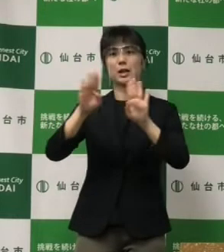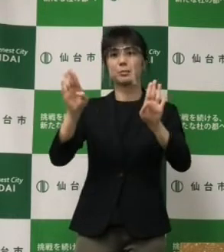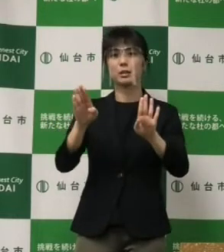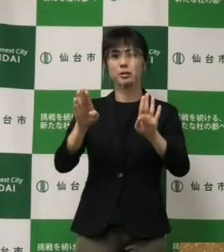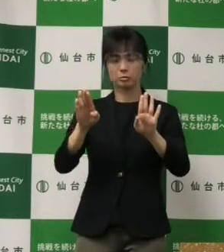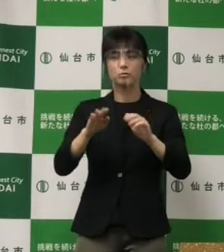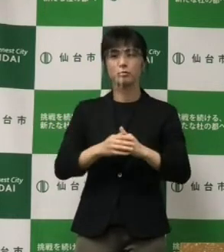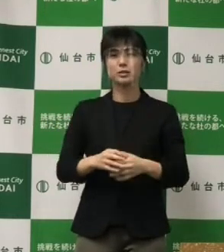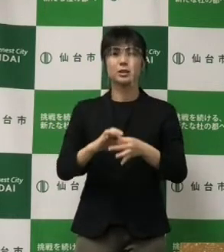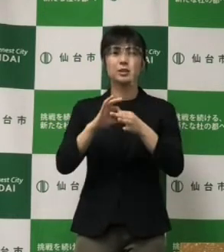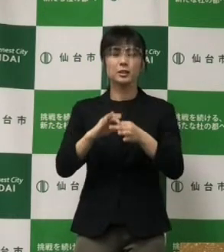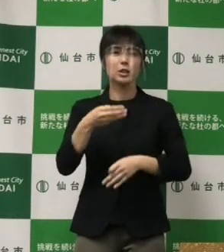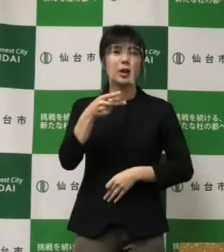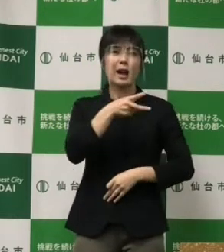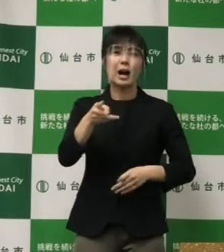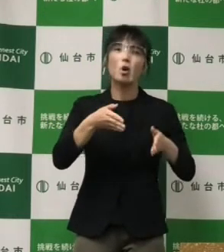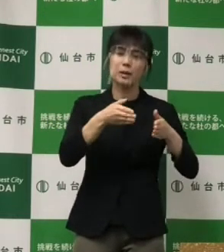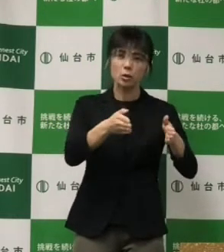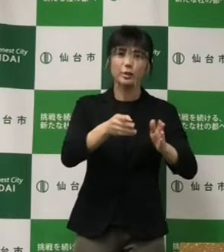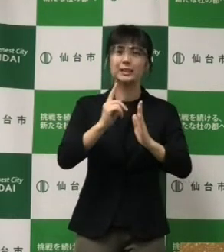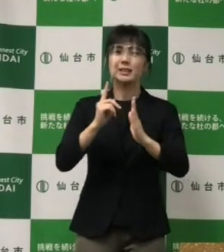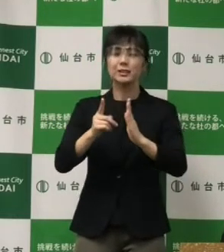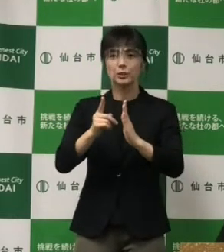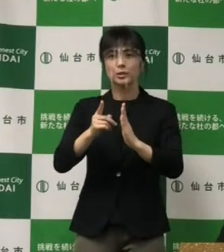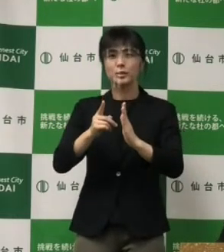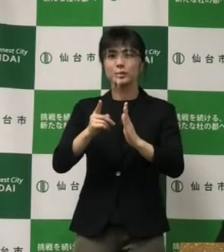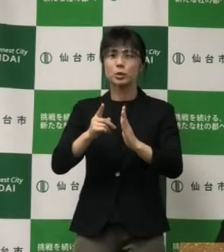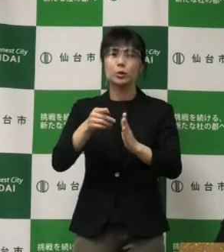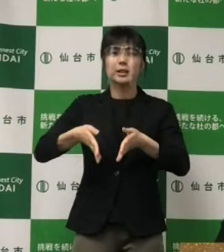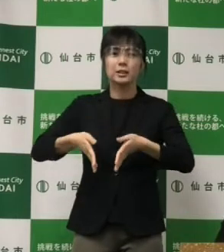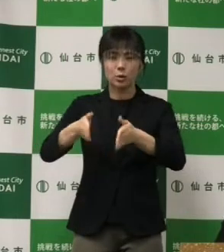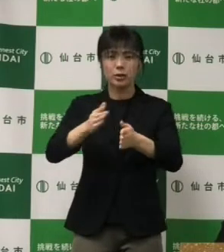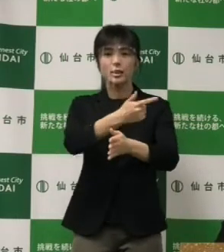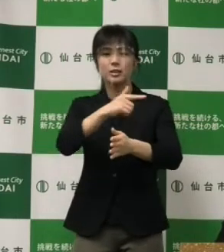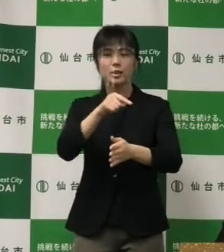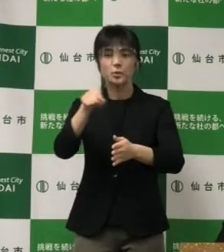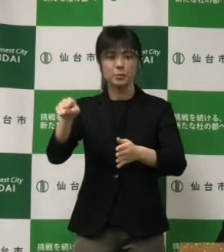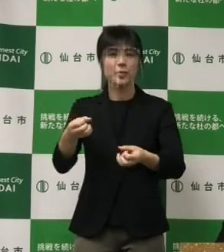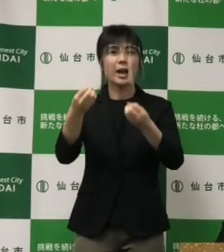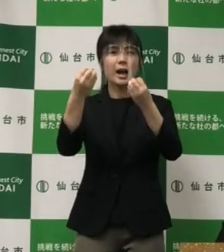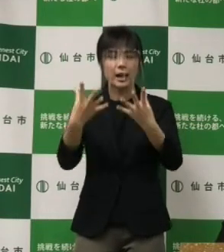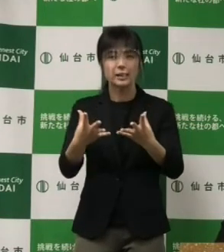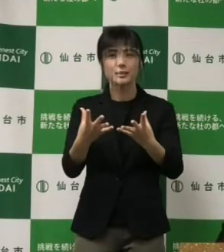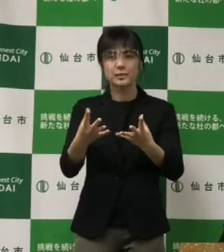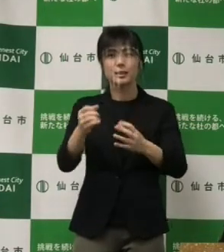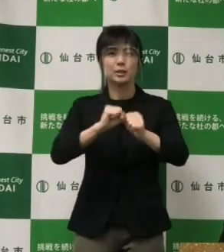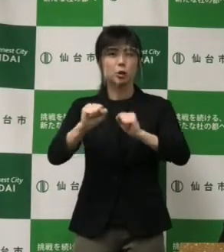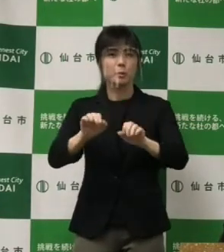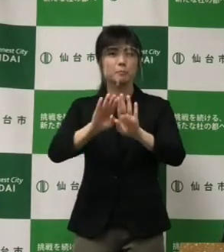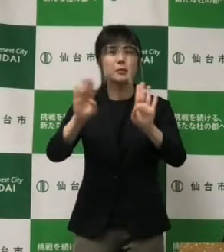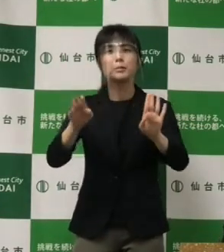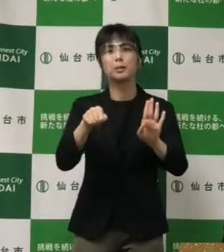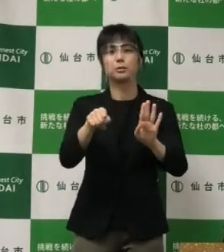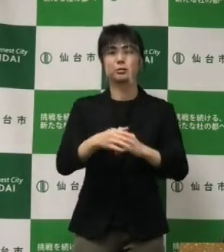禅寺通り、宮城野通りなどでは官民連携による新たな魅力の創出に向けた取り組みも進められております。それぞれ時間のか